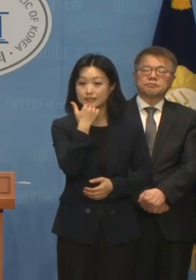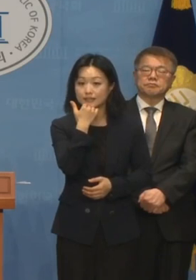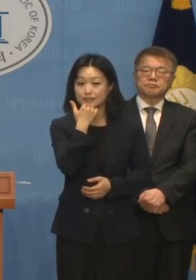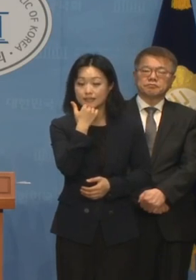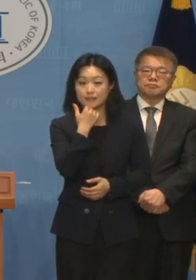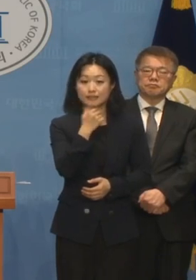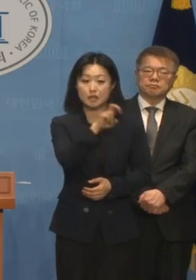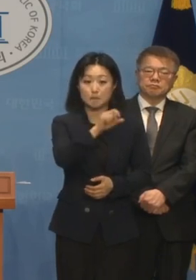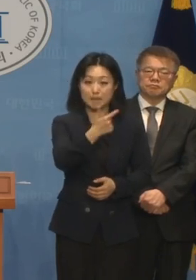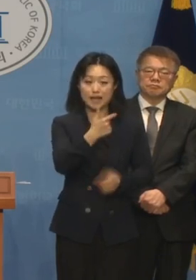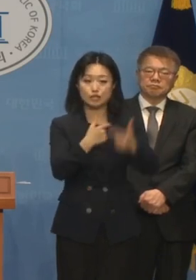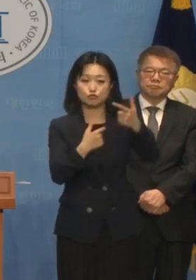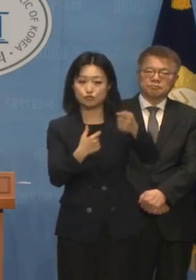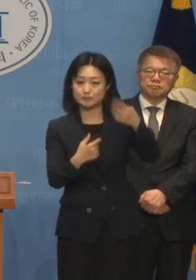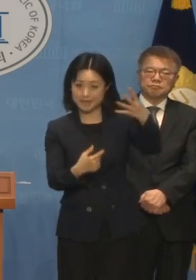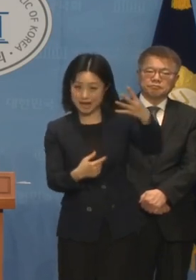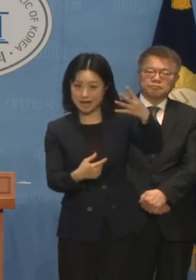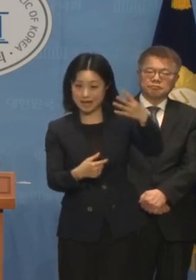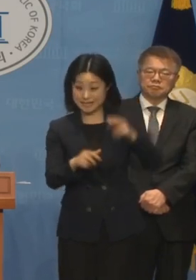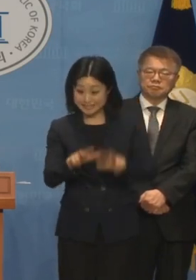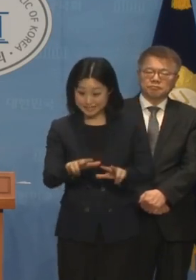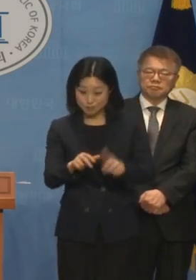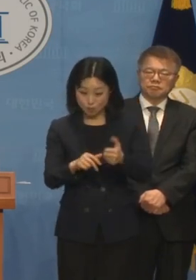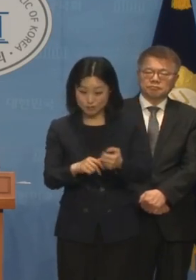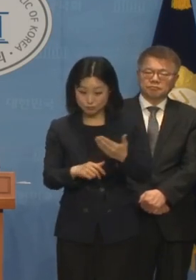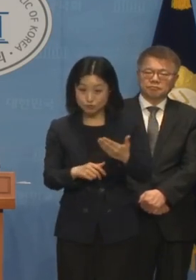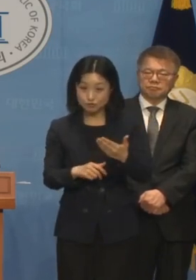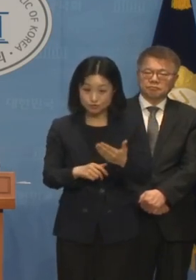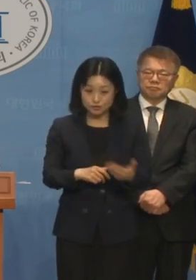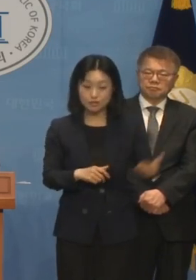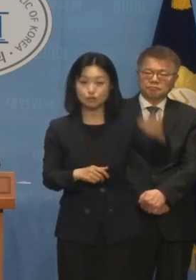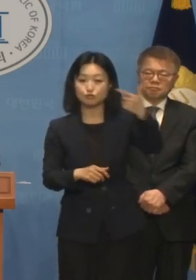만 64세로 상향, 지금 현재 59세에서